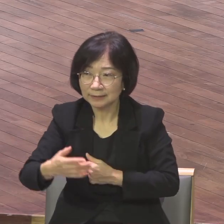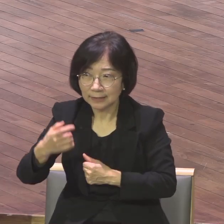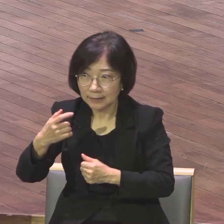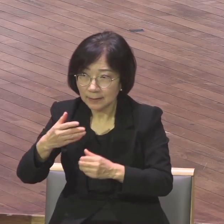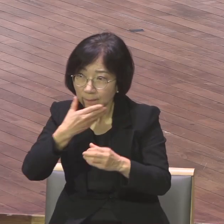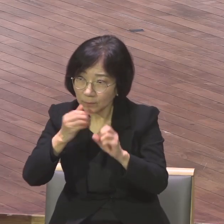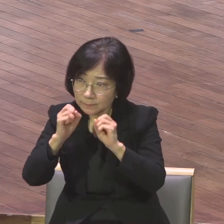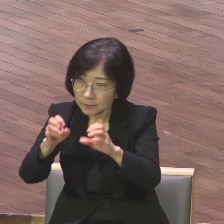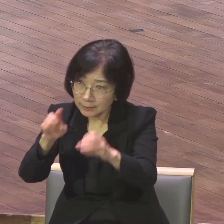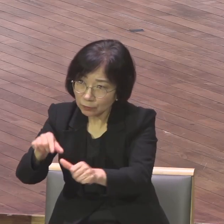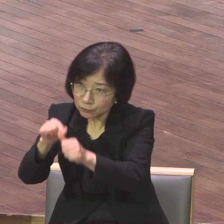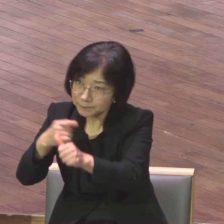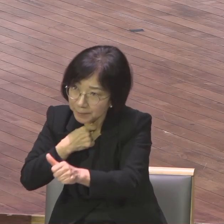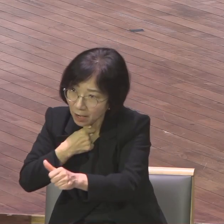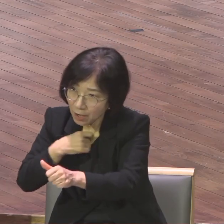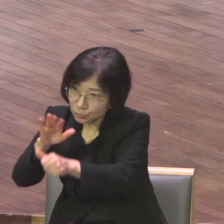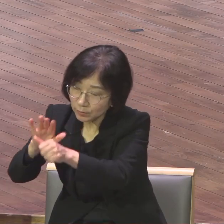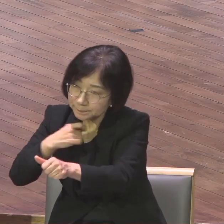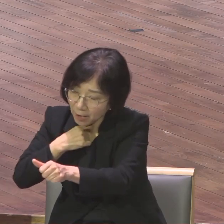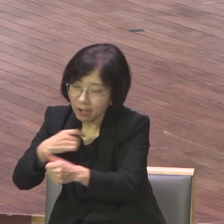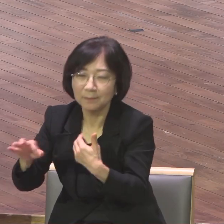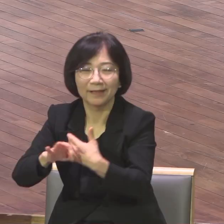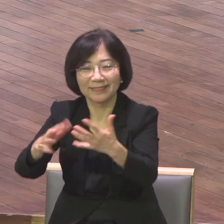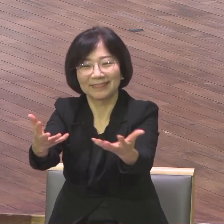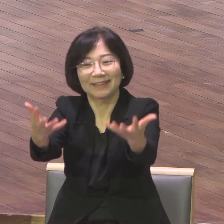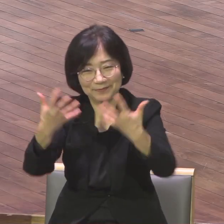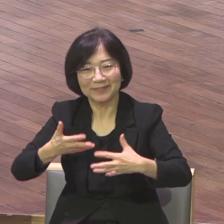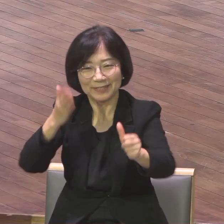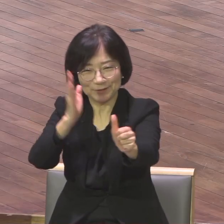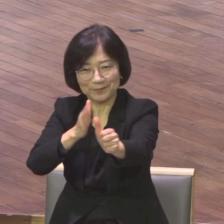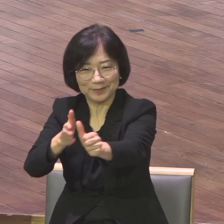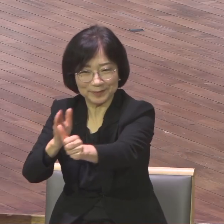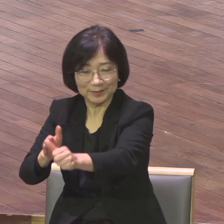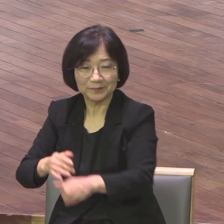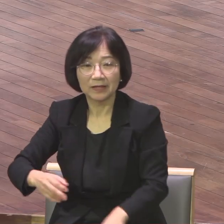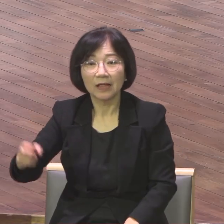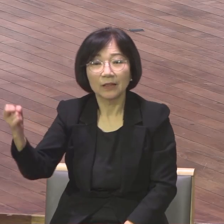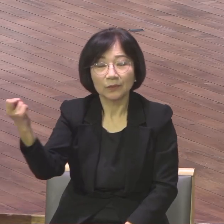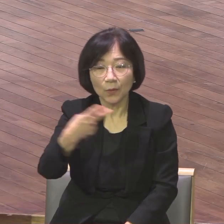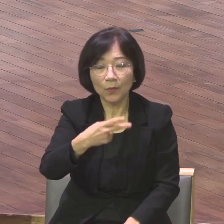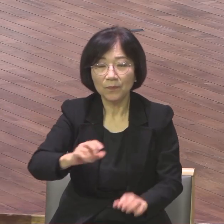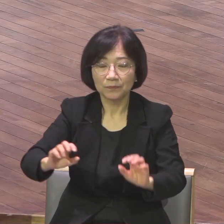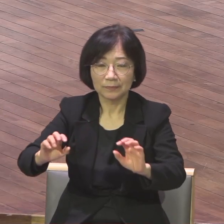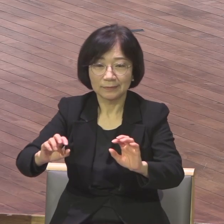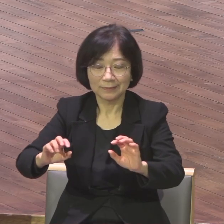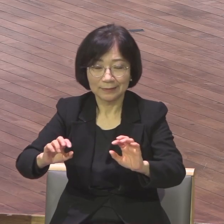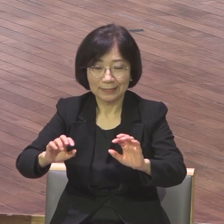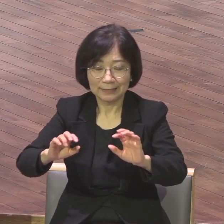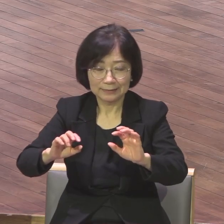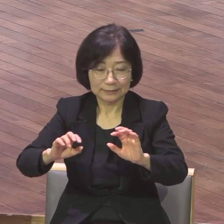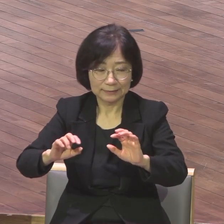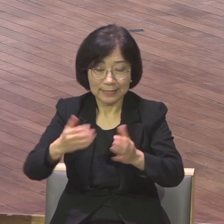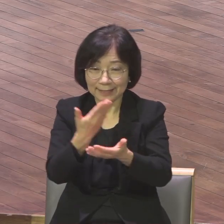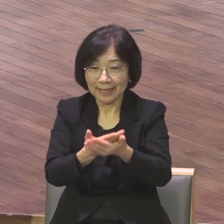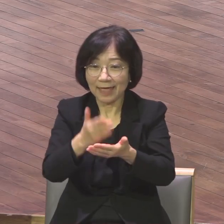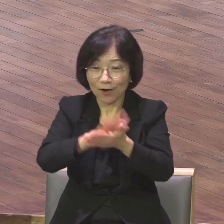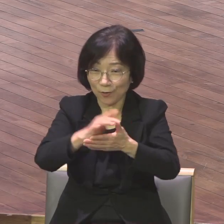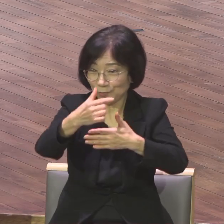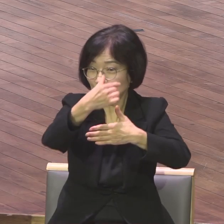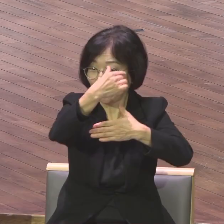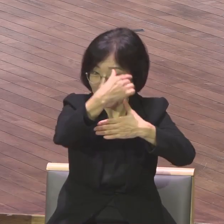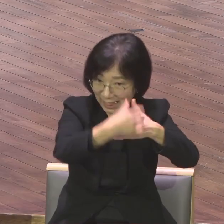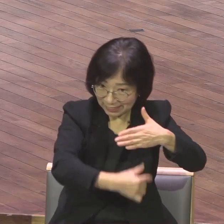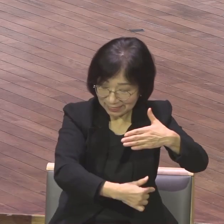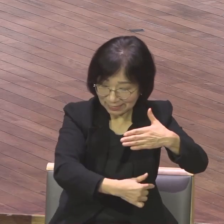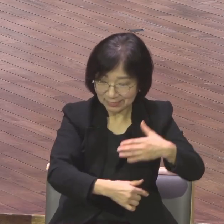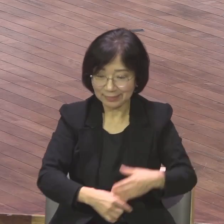얻는 그런 시간 되길 바랍니다. 그리고 세계 선교대회가 우리가 처음으로 교단 중심으로 어떤 의미로 지금 교회가 우리